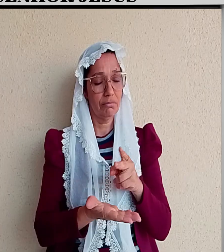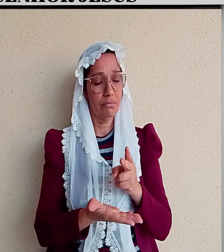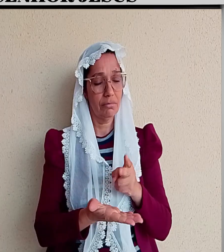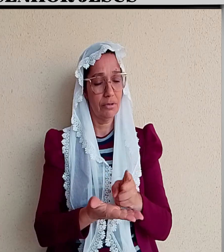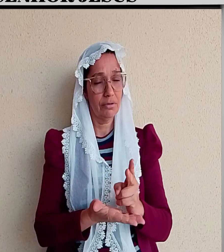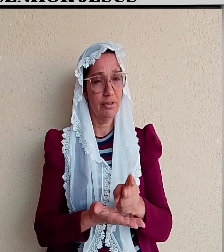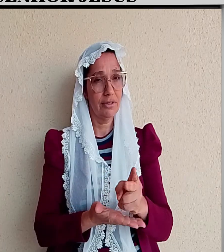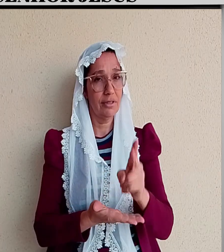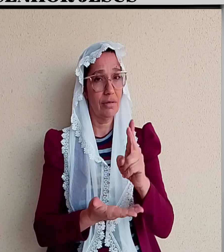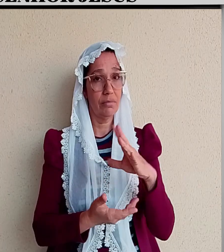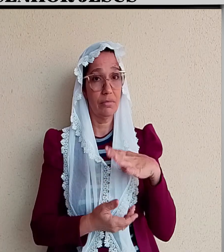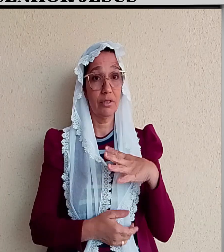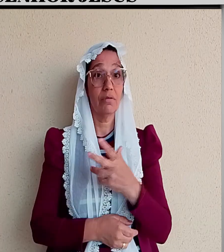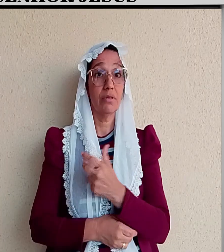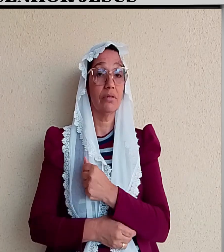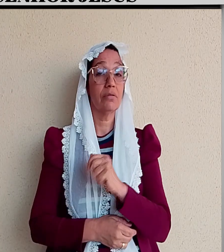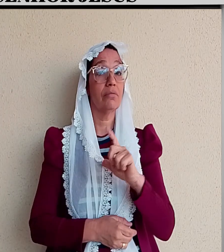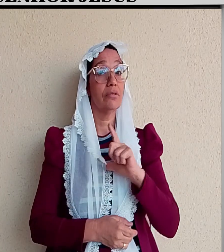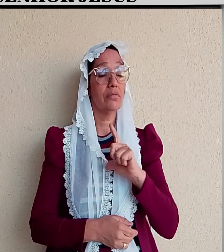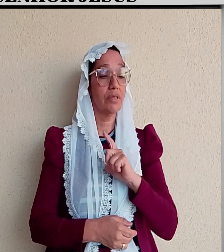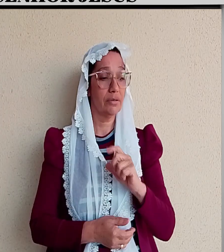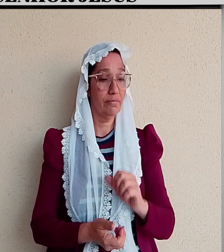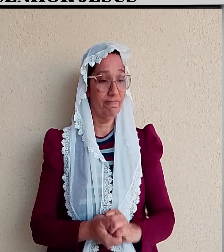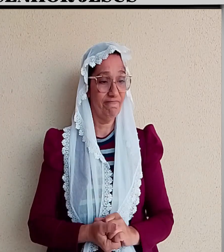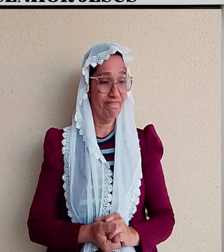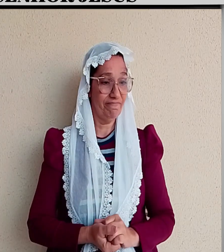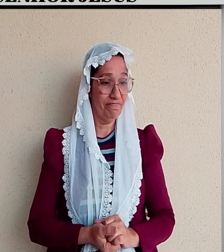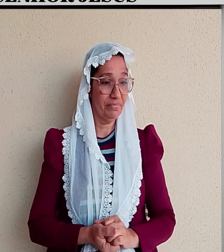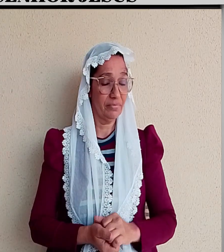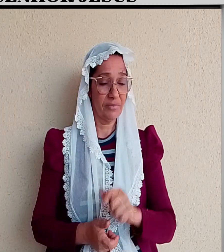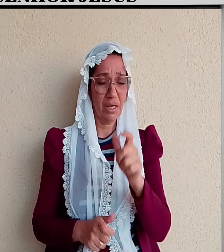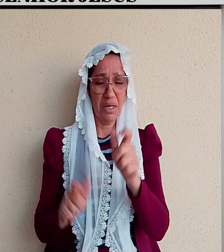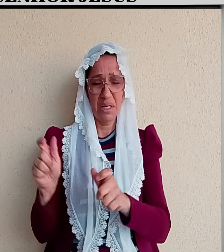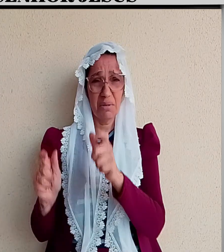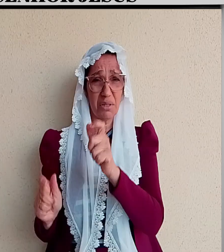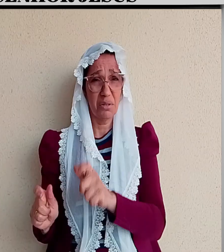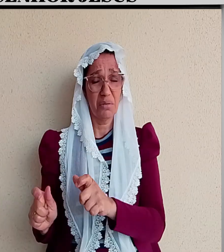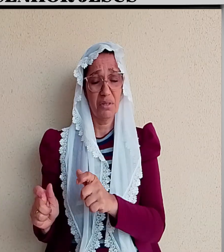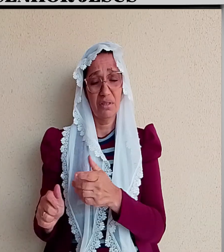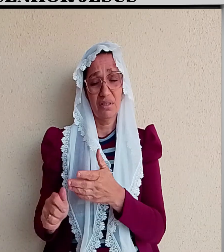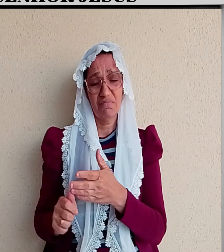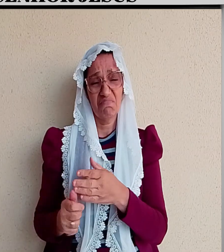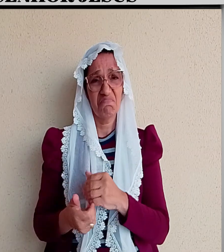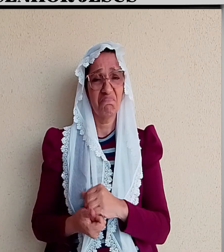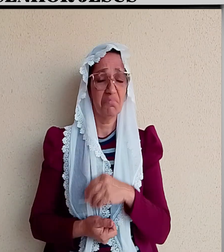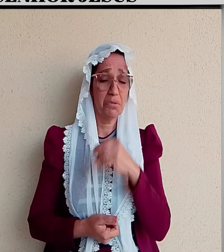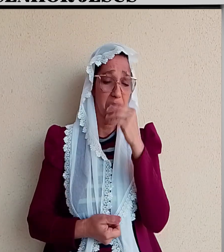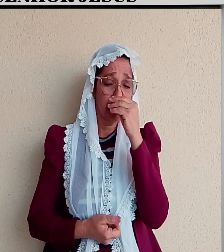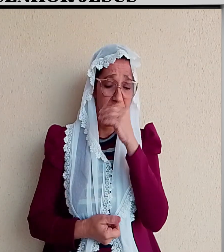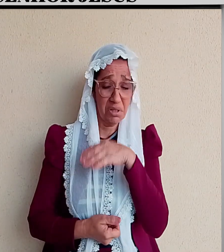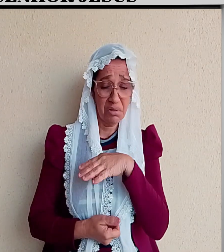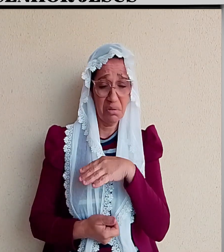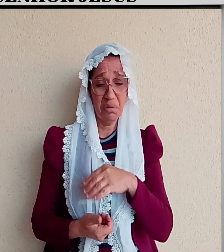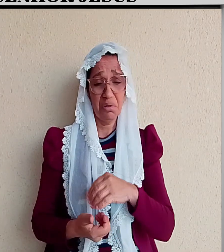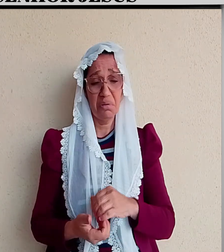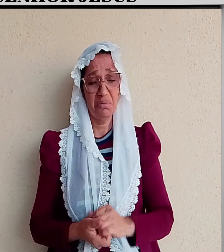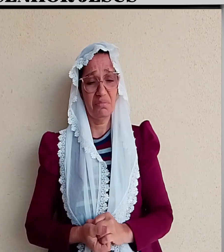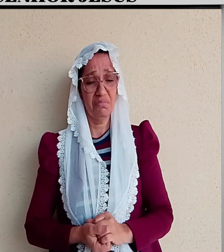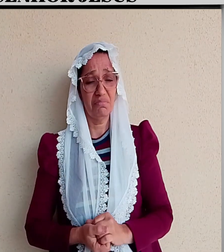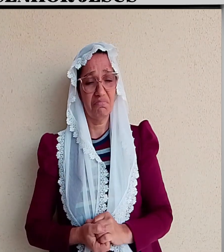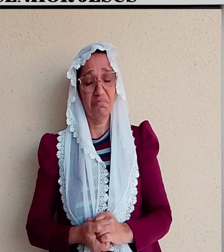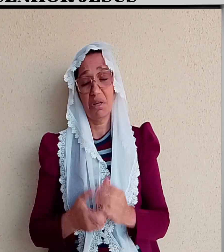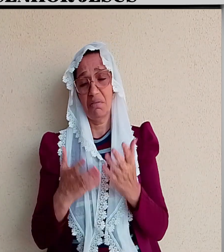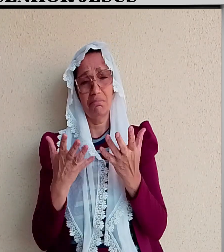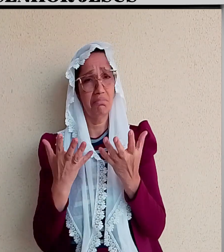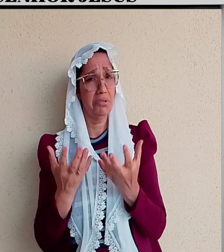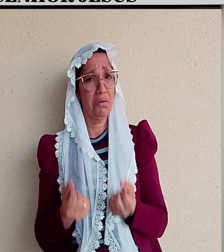não tiver preparação, que não se resguardou, que não perseverou, aleluia, sinto informar, aleluia, não